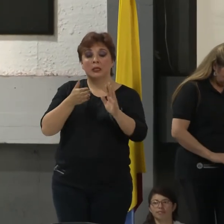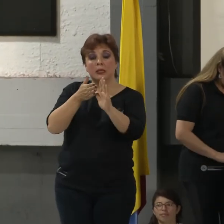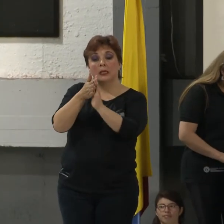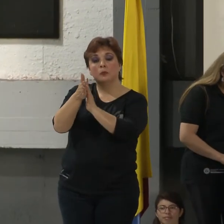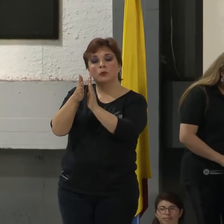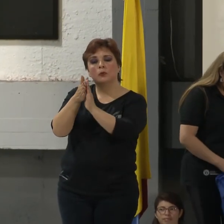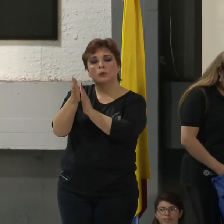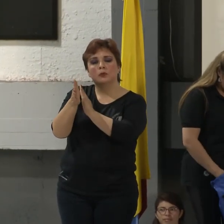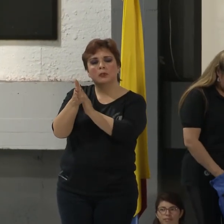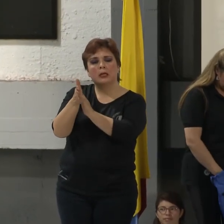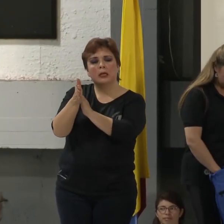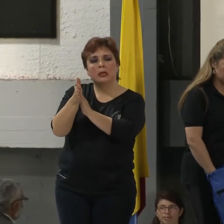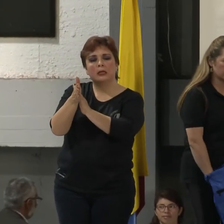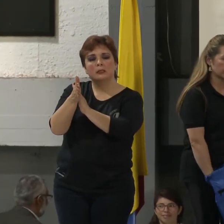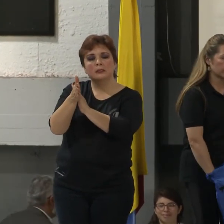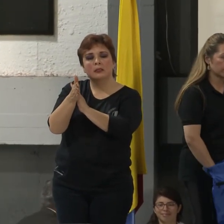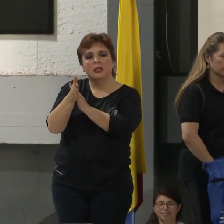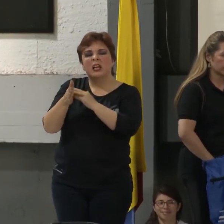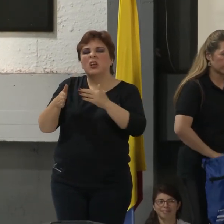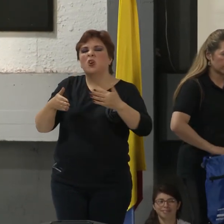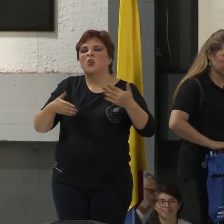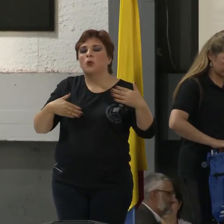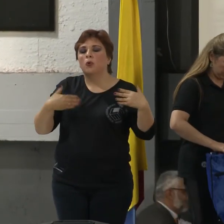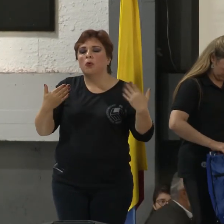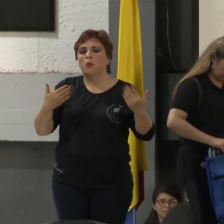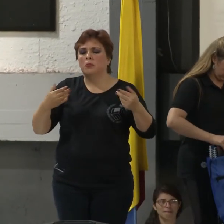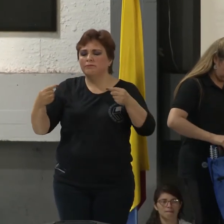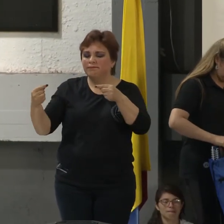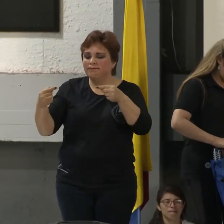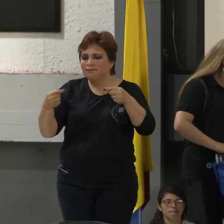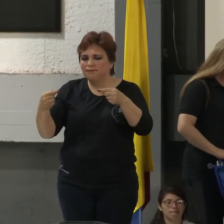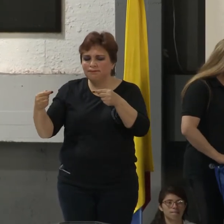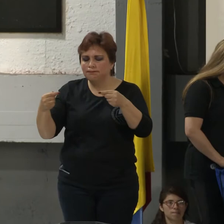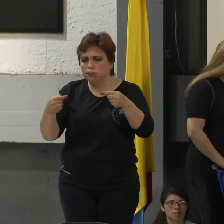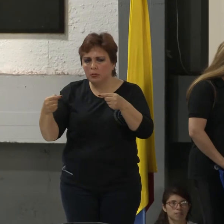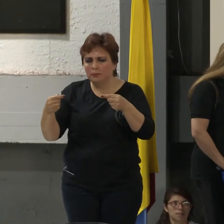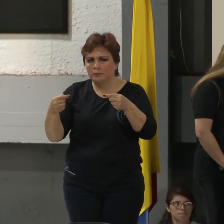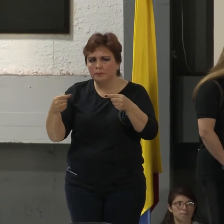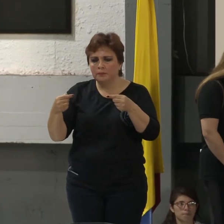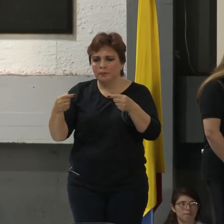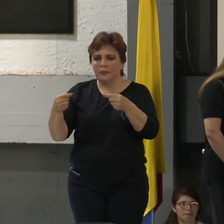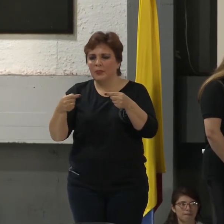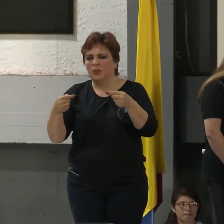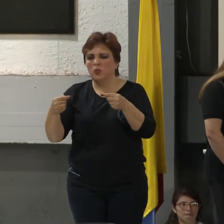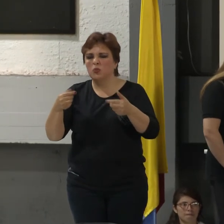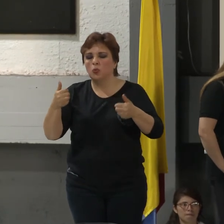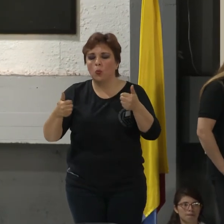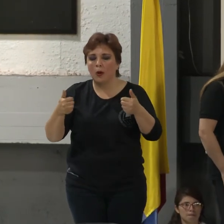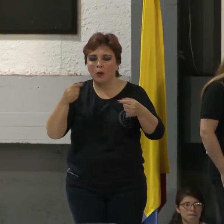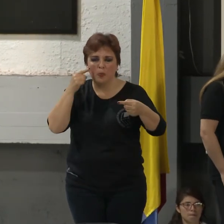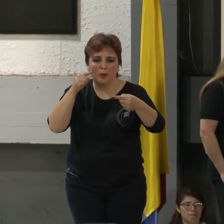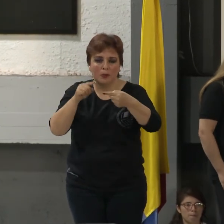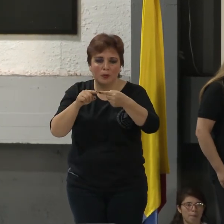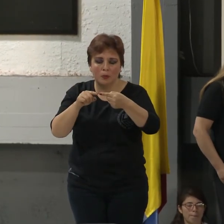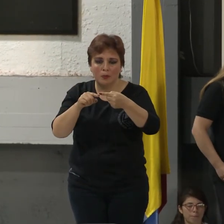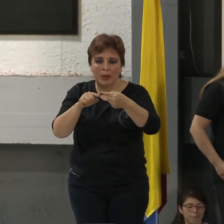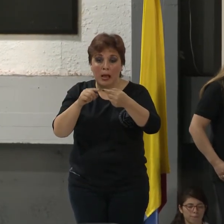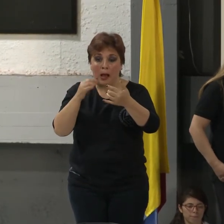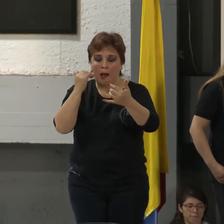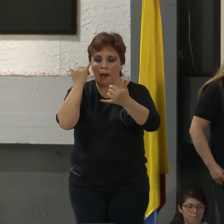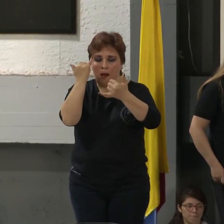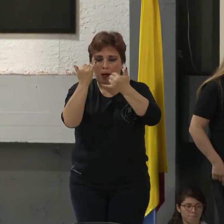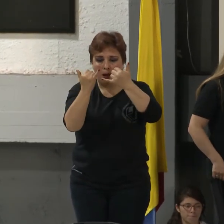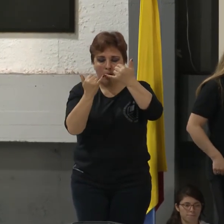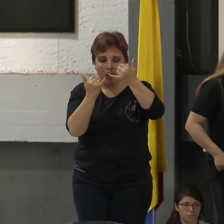logo 50 años de la licenciatura en educación especial fue un concurso de identidad visual lo realizamos en el segundo